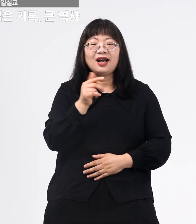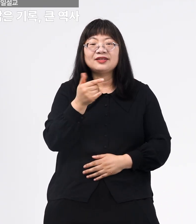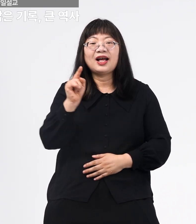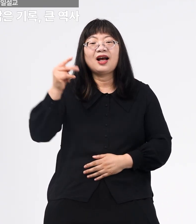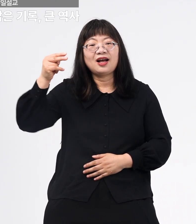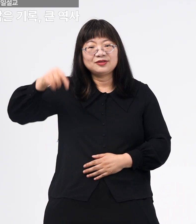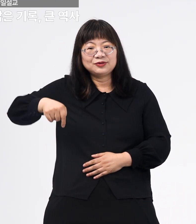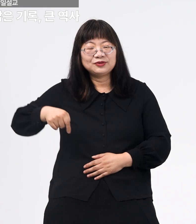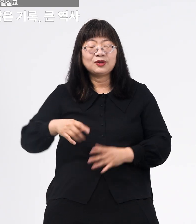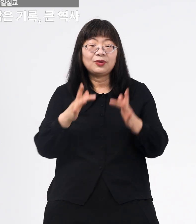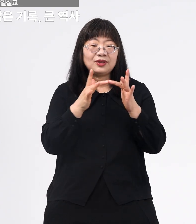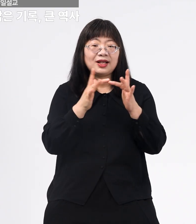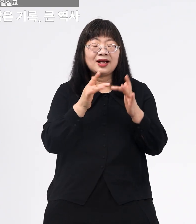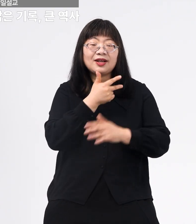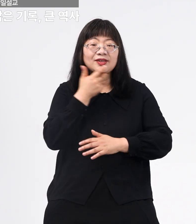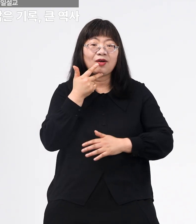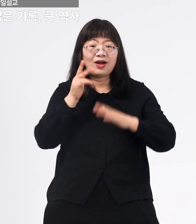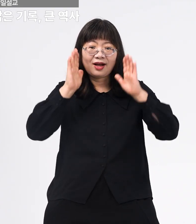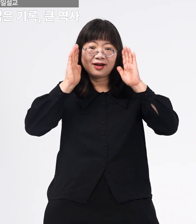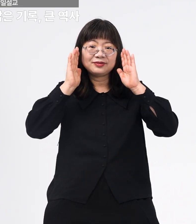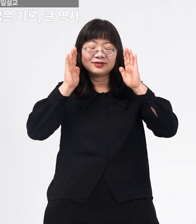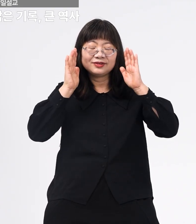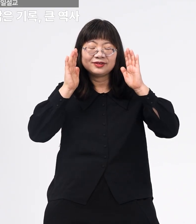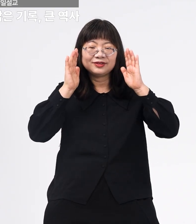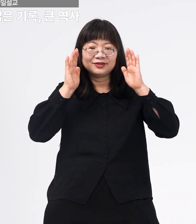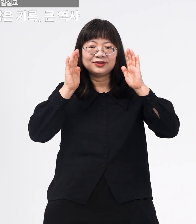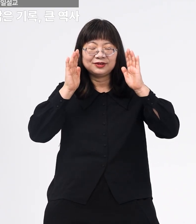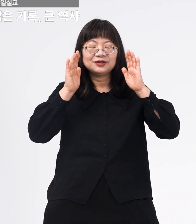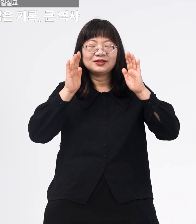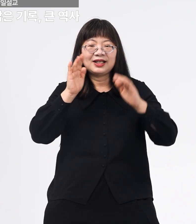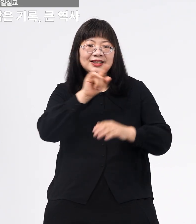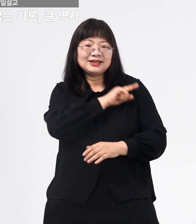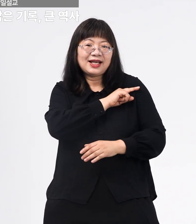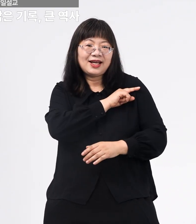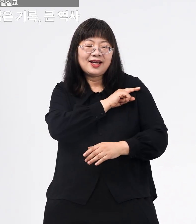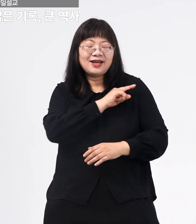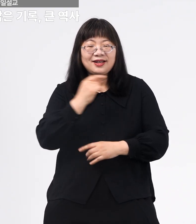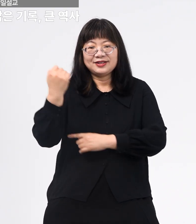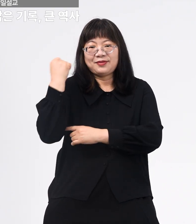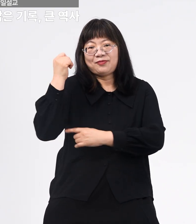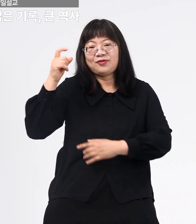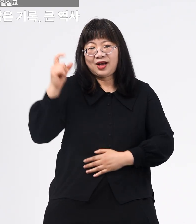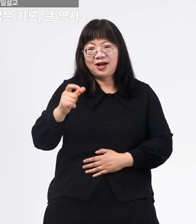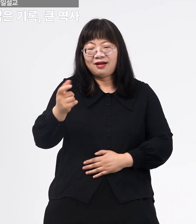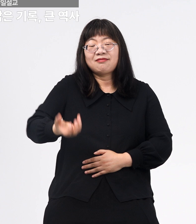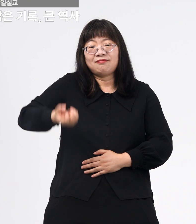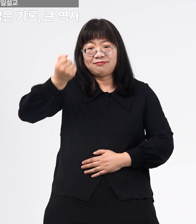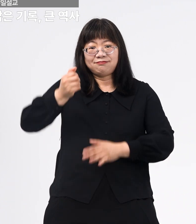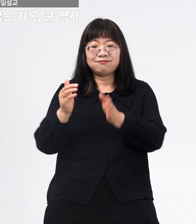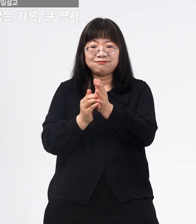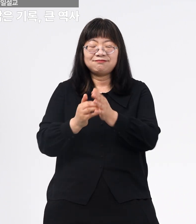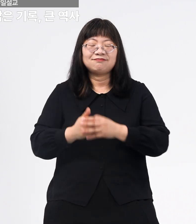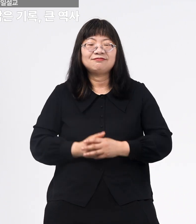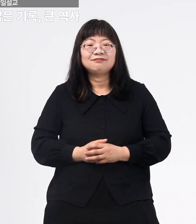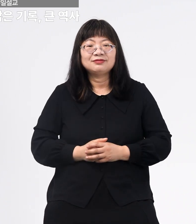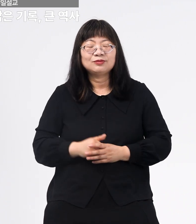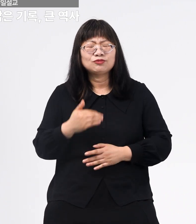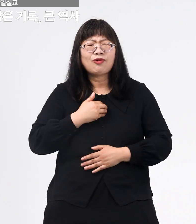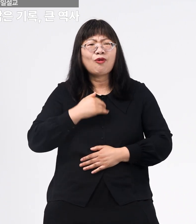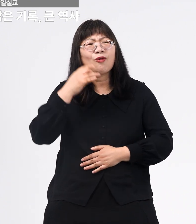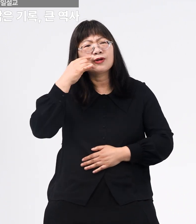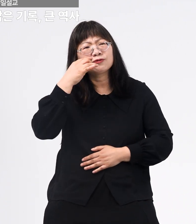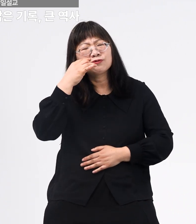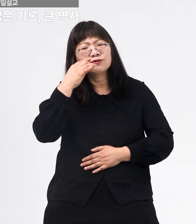학습 그 커뮤니티에서 최강자의 자리를 차지했어요. 그래서 제가